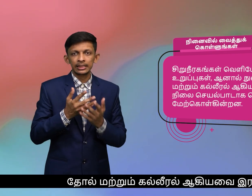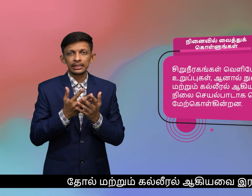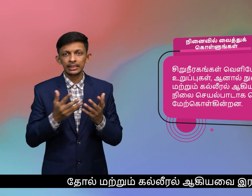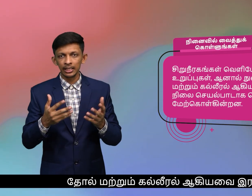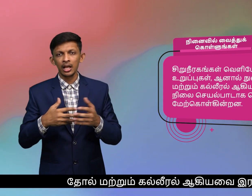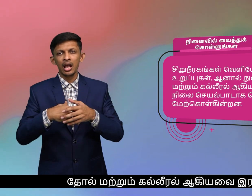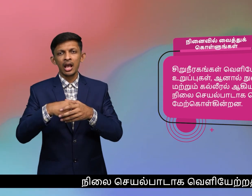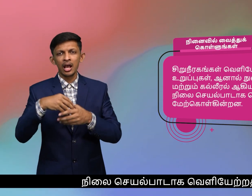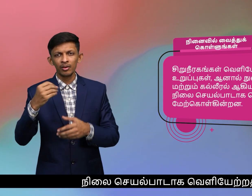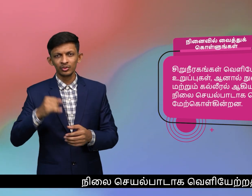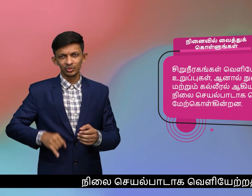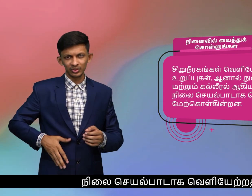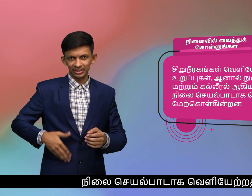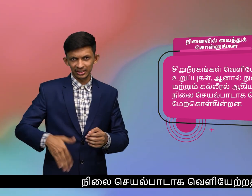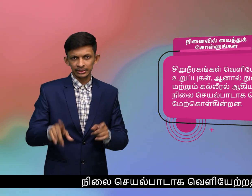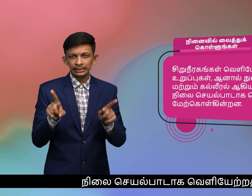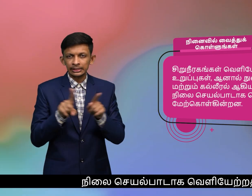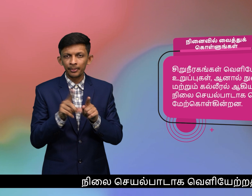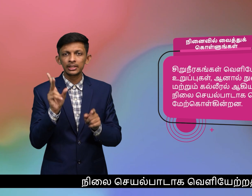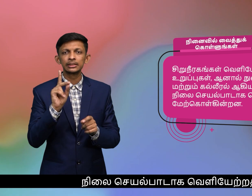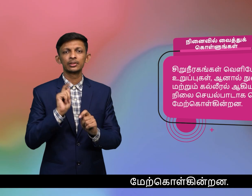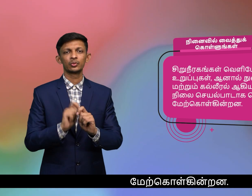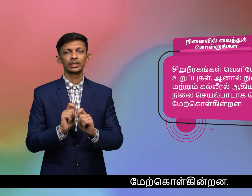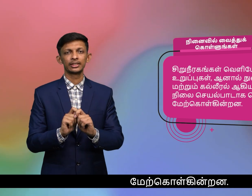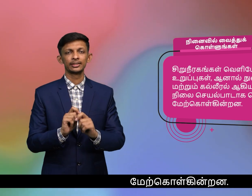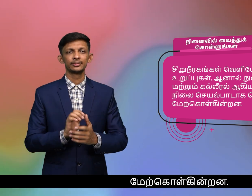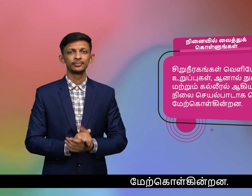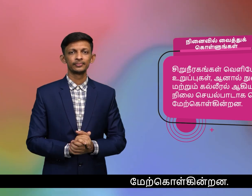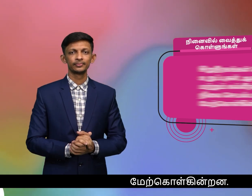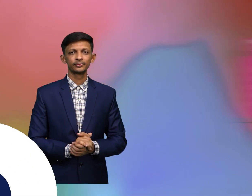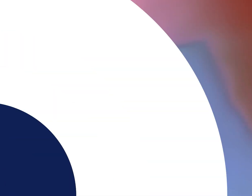ஆகியவை இரண்டாம் நிலை செயல்பாட்டாக வெளியேற்றுவதை மேற்கொள்கின்றன.